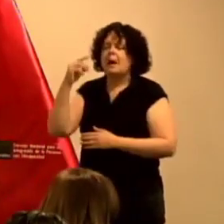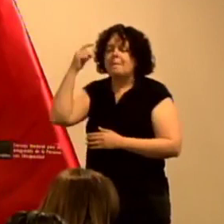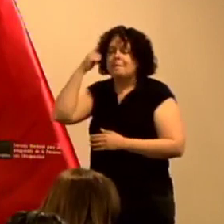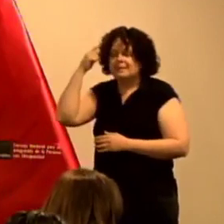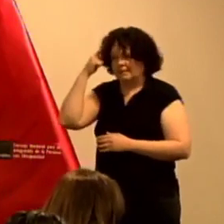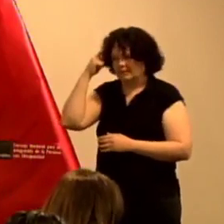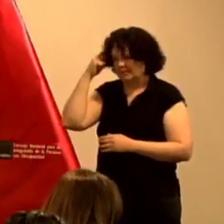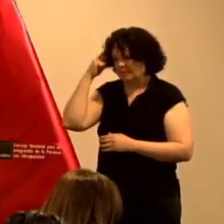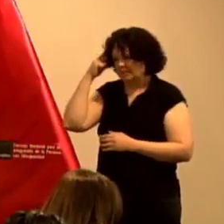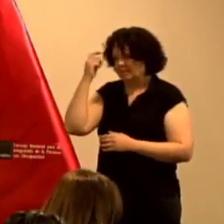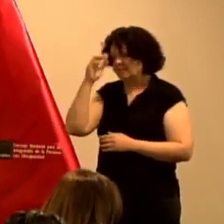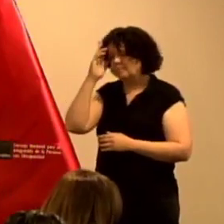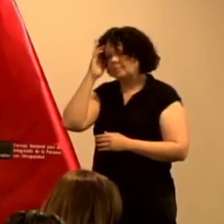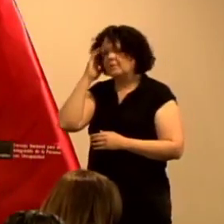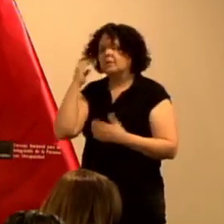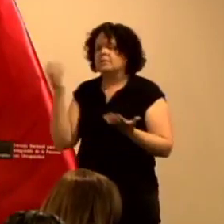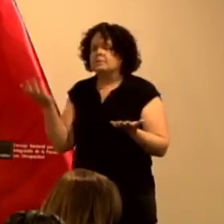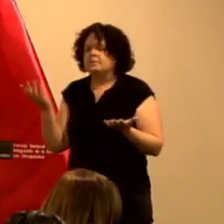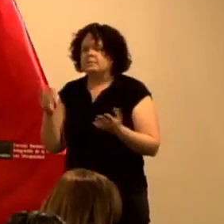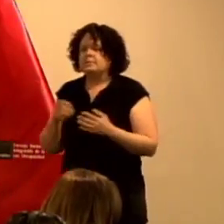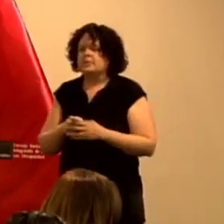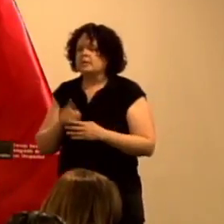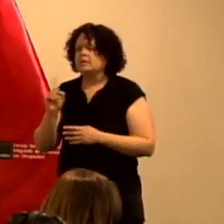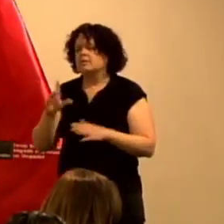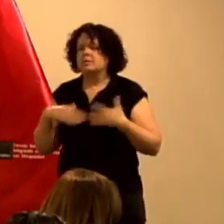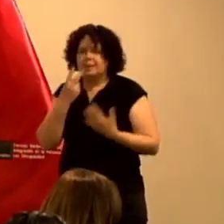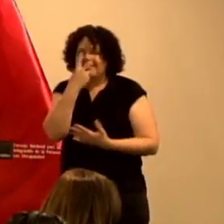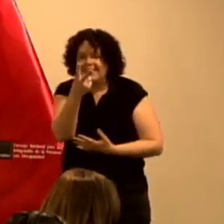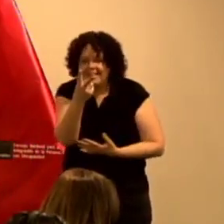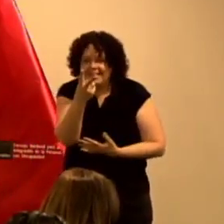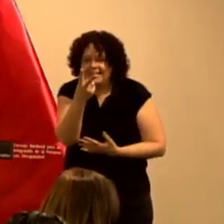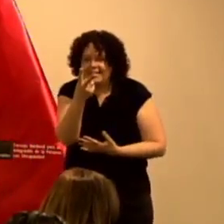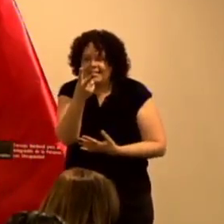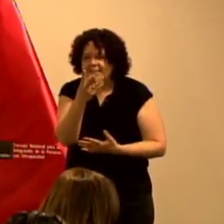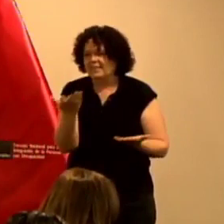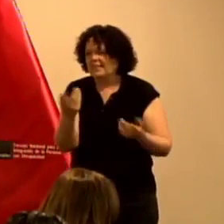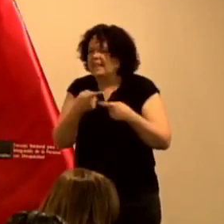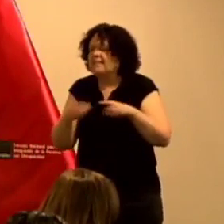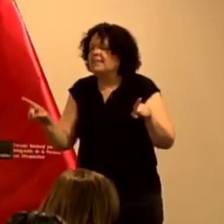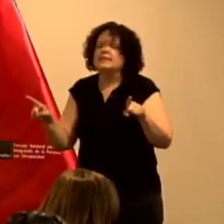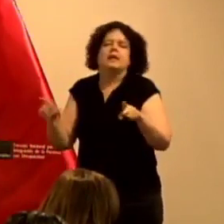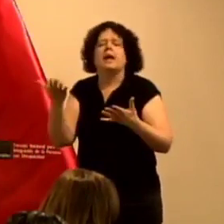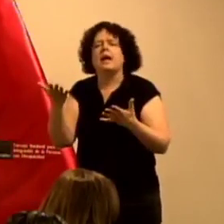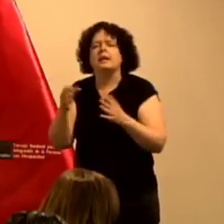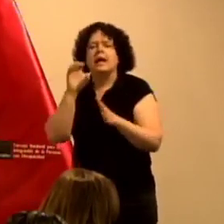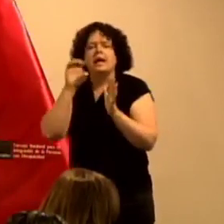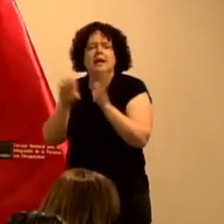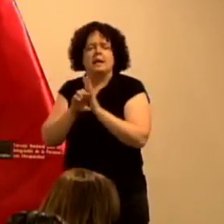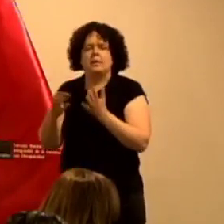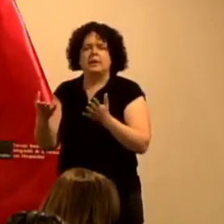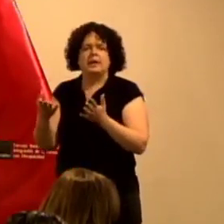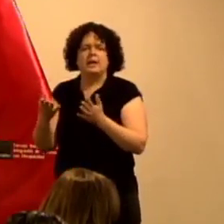respecto. La discapacidad mental, ¿no es cierto?, es poco visible. A diferencia de la discapacidad intelectual, donde que podemos ver a un